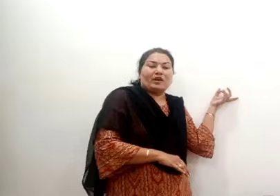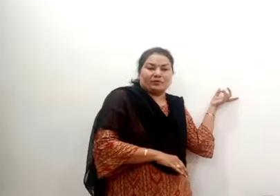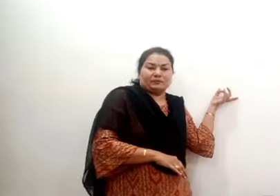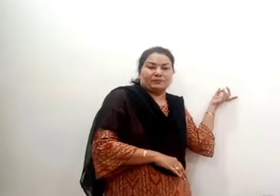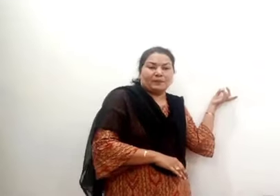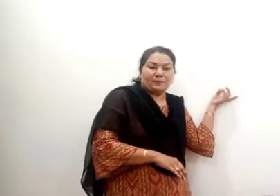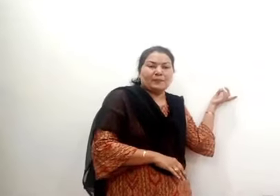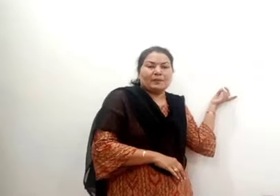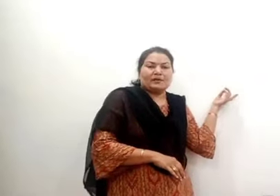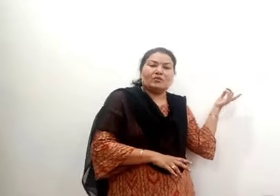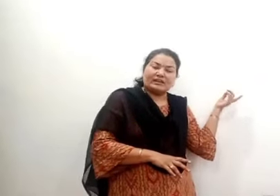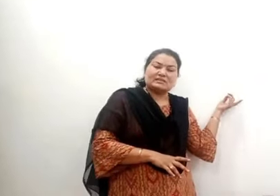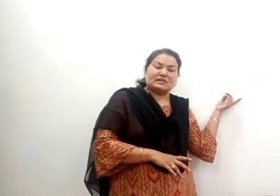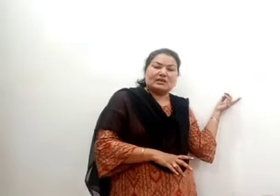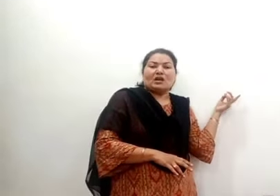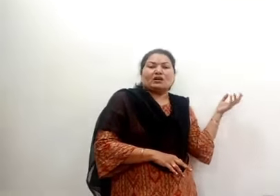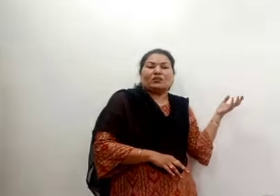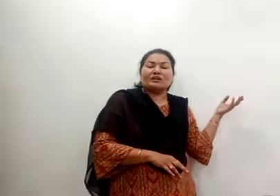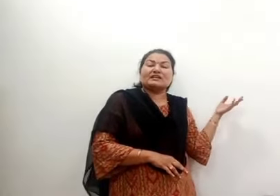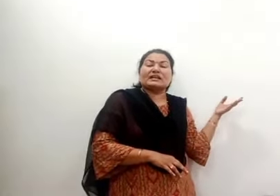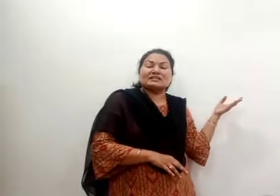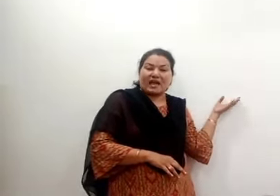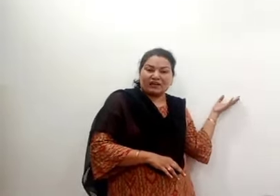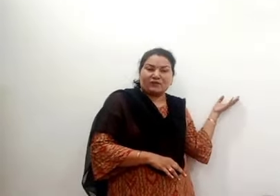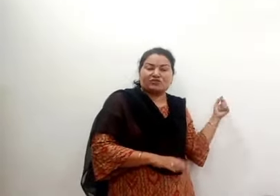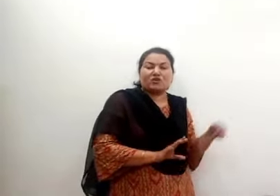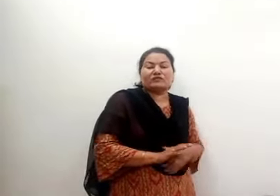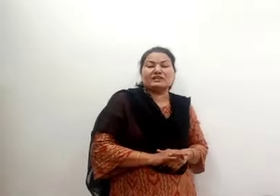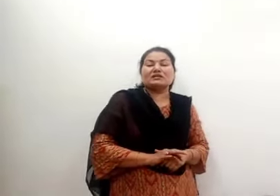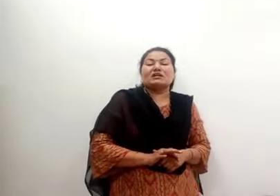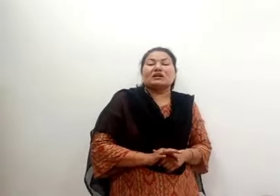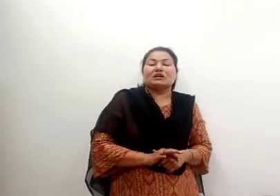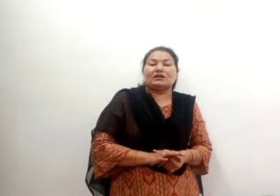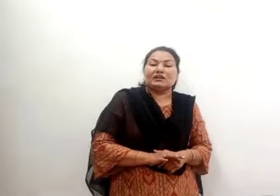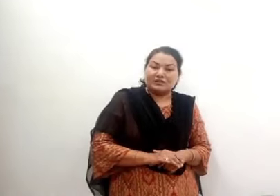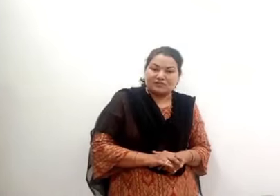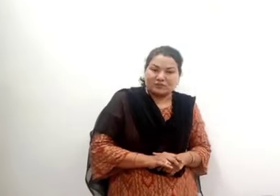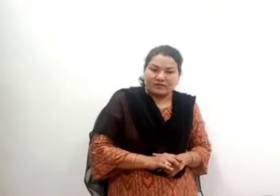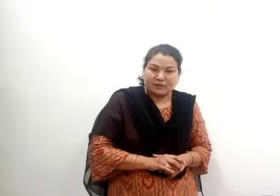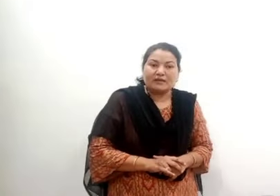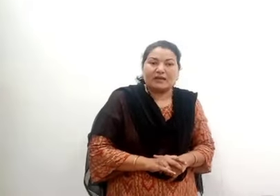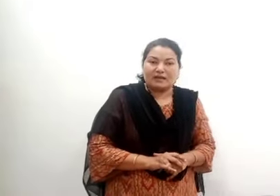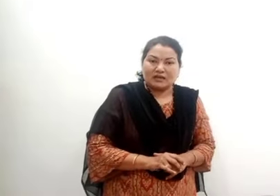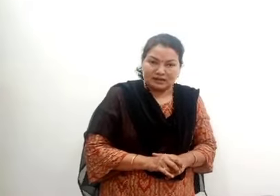फायबर. नाउ लेट अस सी what is exactly function of this nervous fiber in